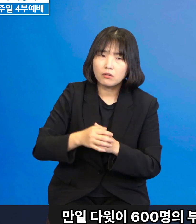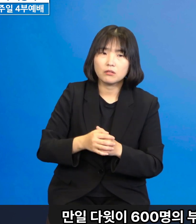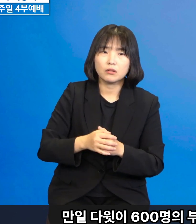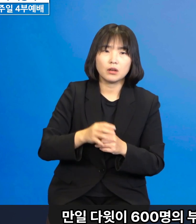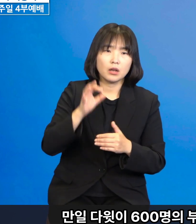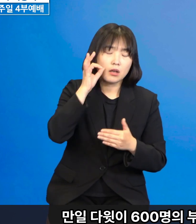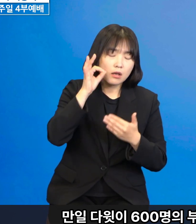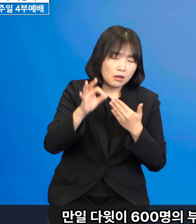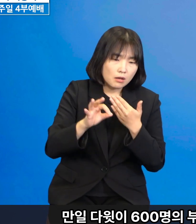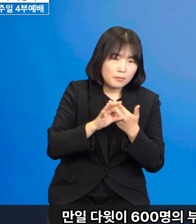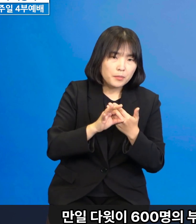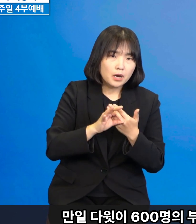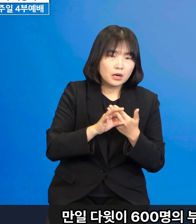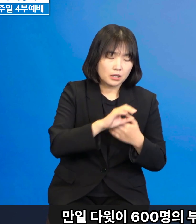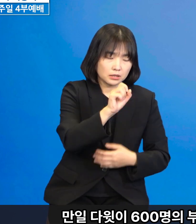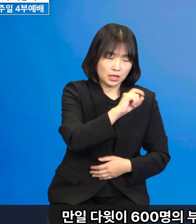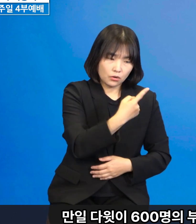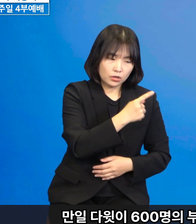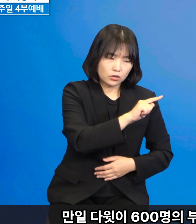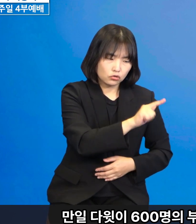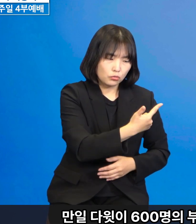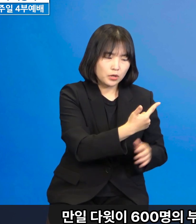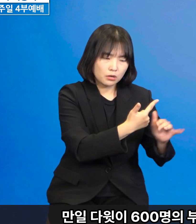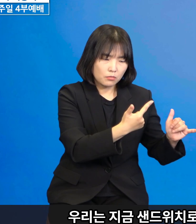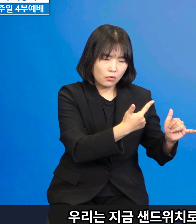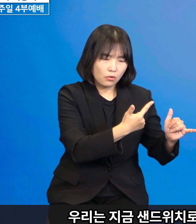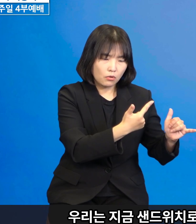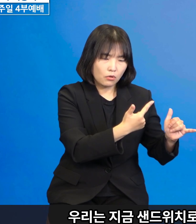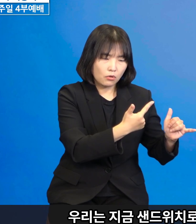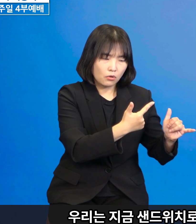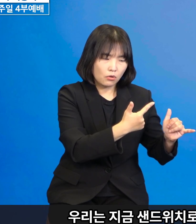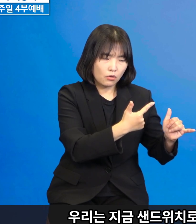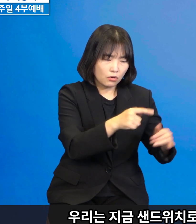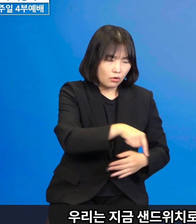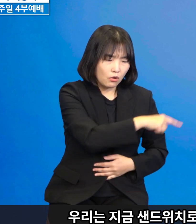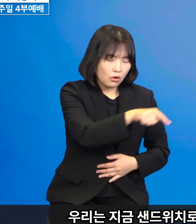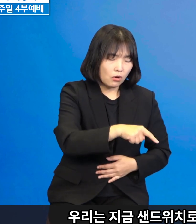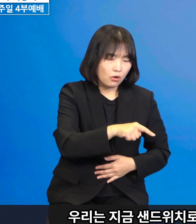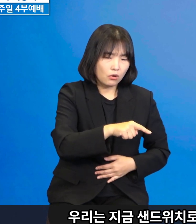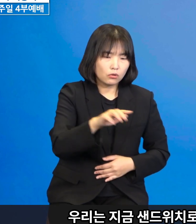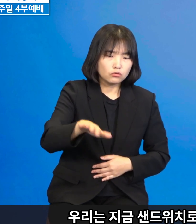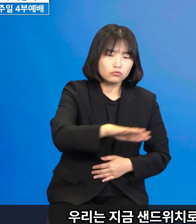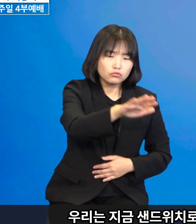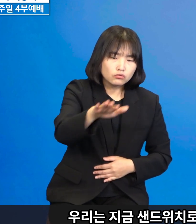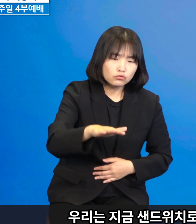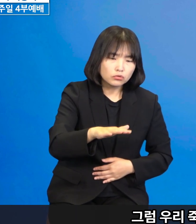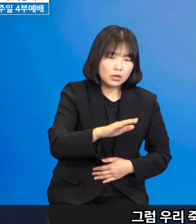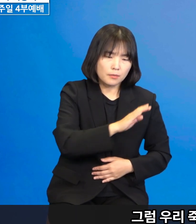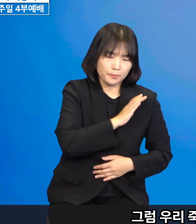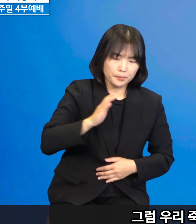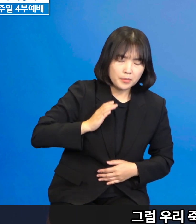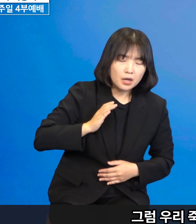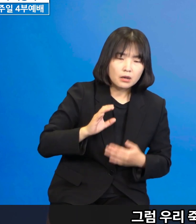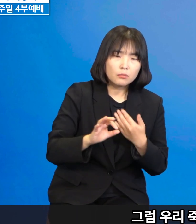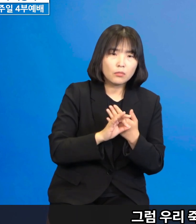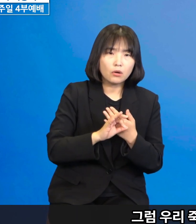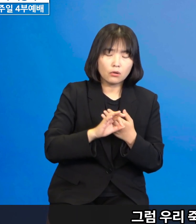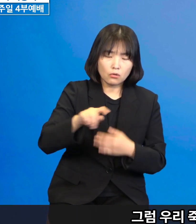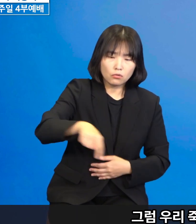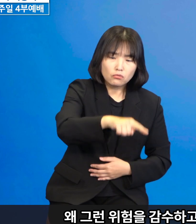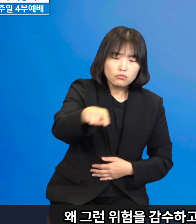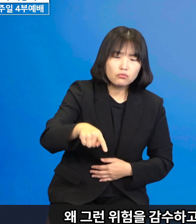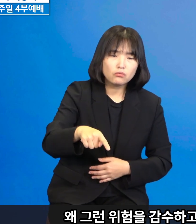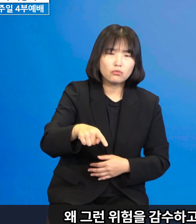다윗이 600명의 부하들과 함께 우리를 배반하면 우리는 지금 샌드위치로 포위를 당한 상황이 될 텐데, 그럼 우리 죽는 거